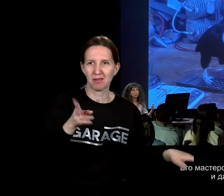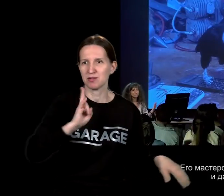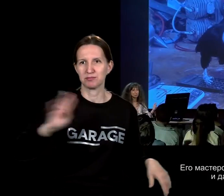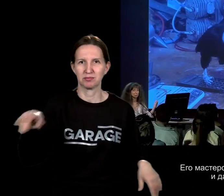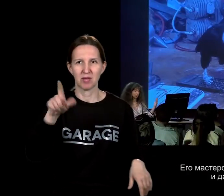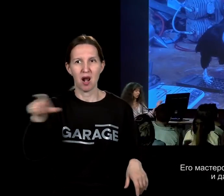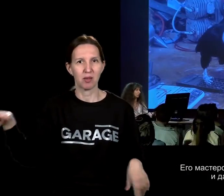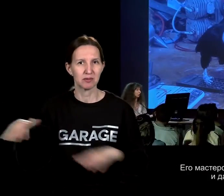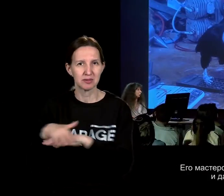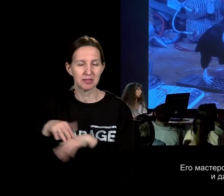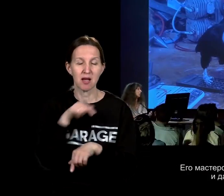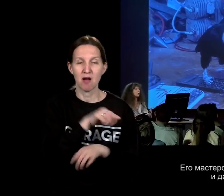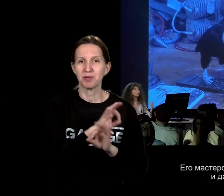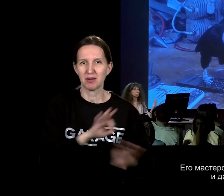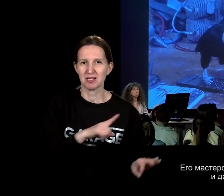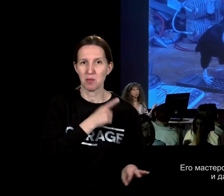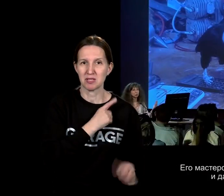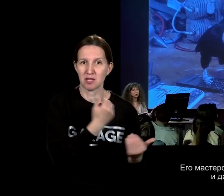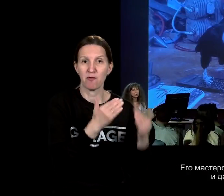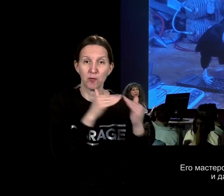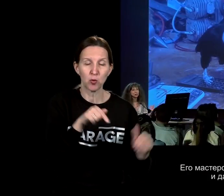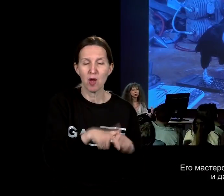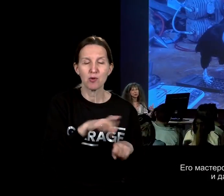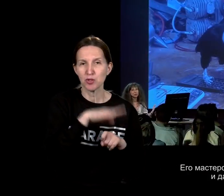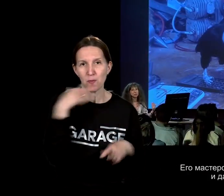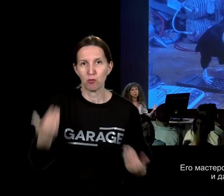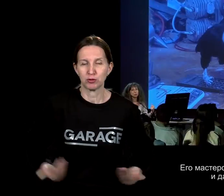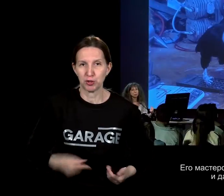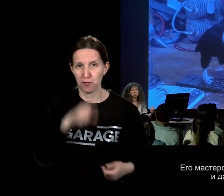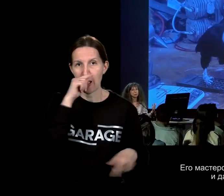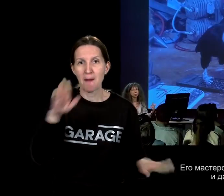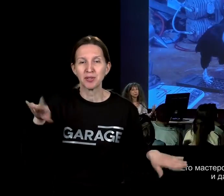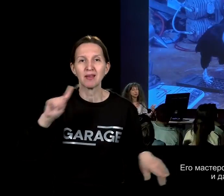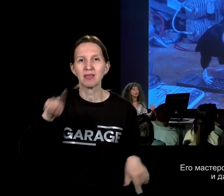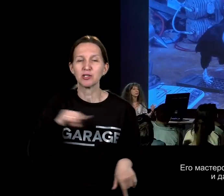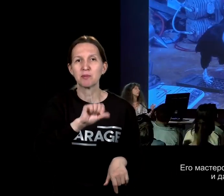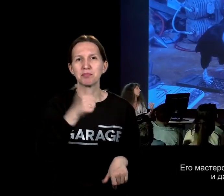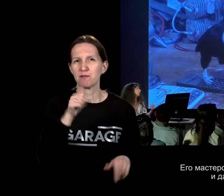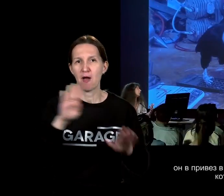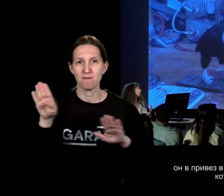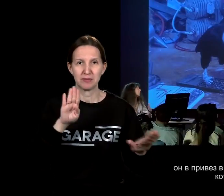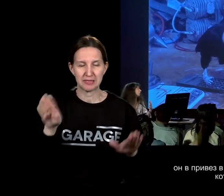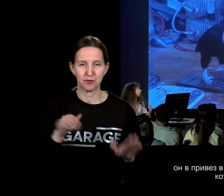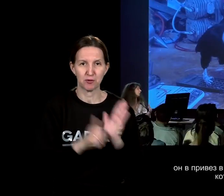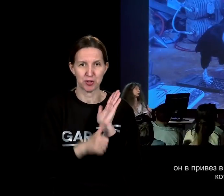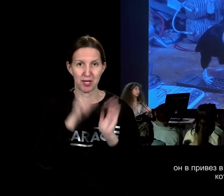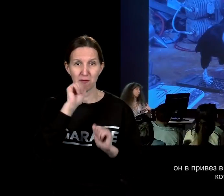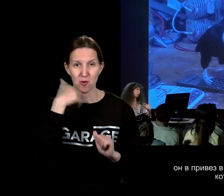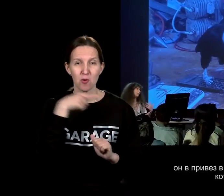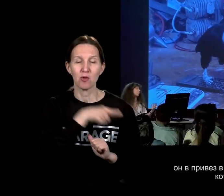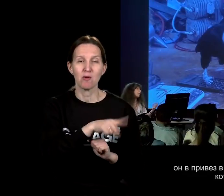мастерская в его этом прекрасном доме было множество живых птиц, и даже на одной из его первых выставок 60-х годов он в